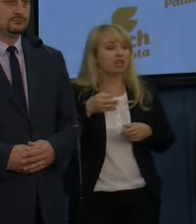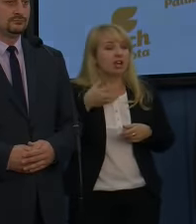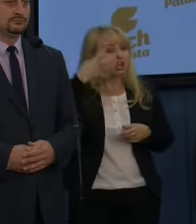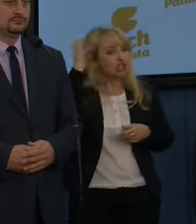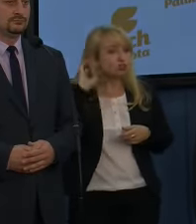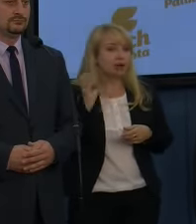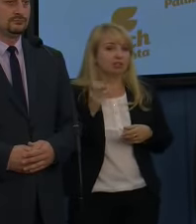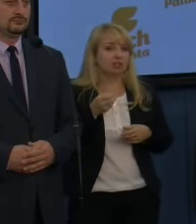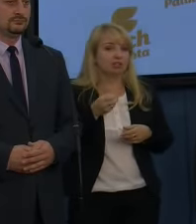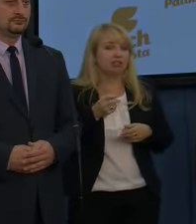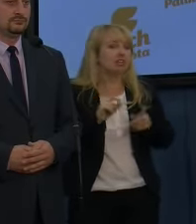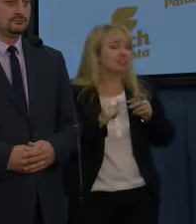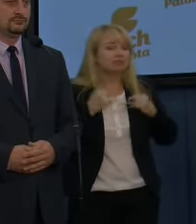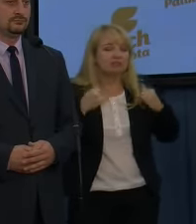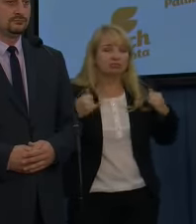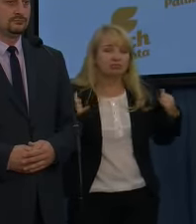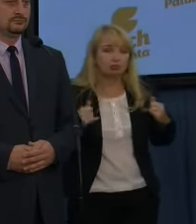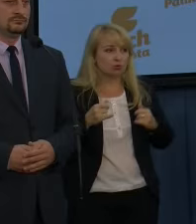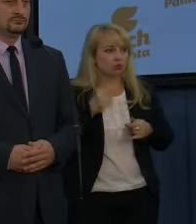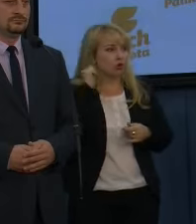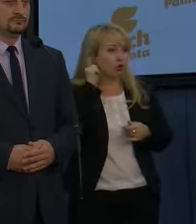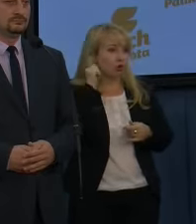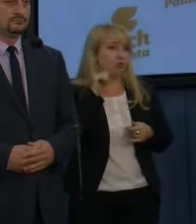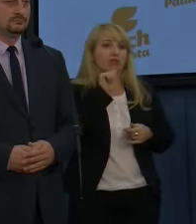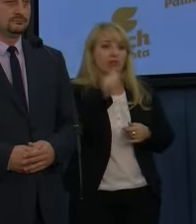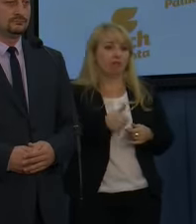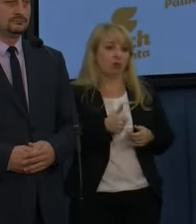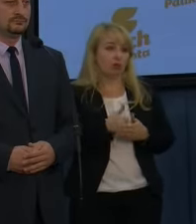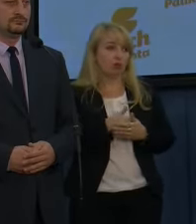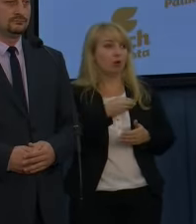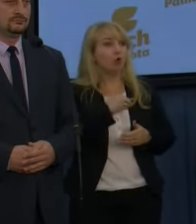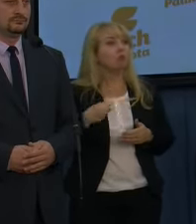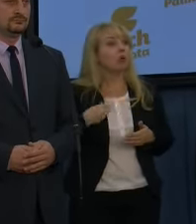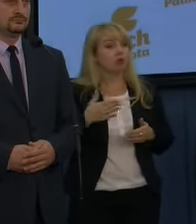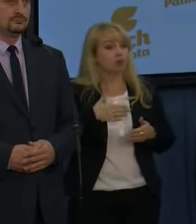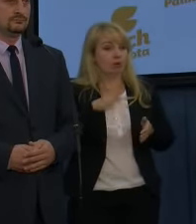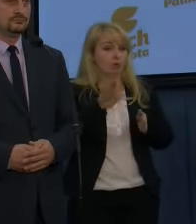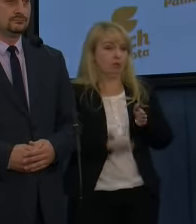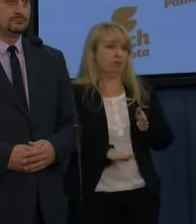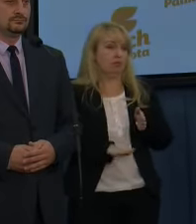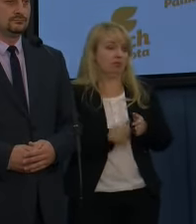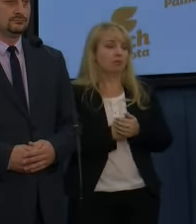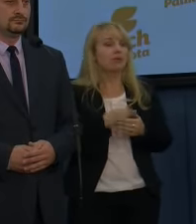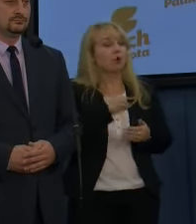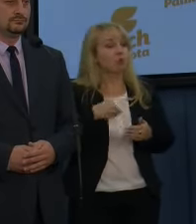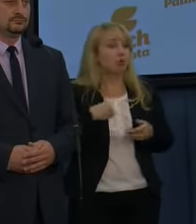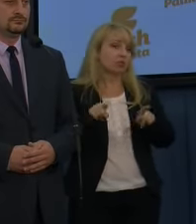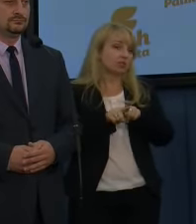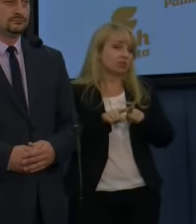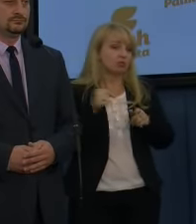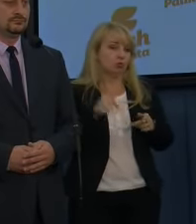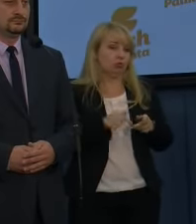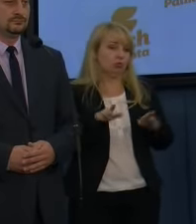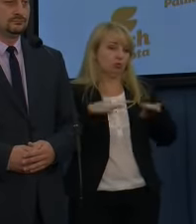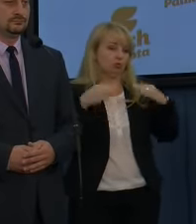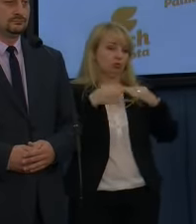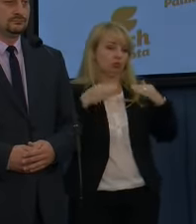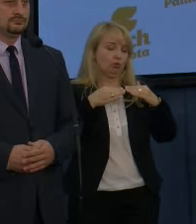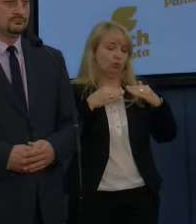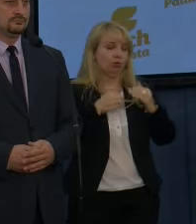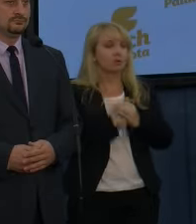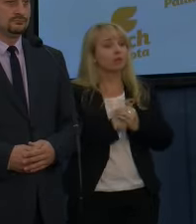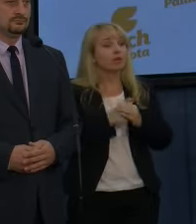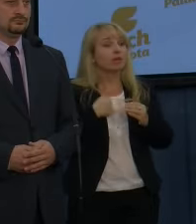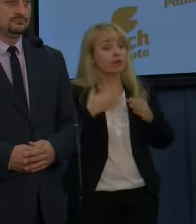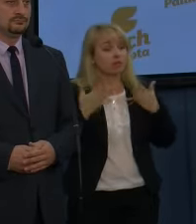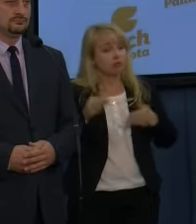wszystkie kobiety w Europie mają więcej praw niż Polki. Polki też zasługują na swoje prawa. I ostatnią kwestię, na którą chciałam